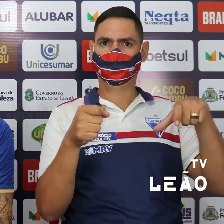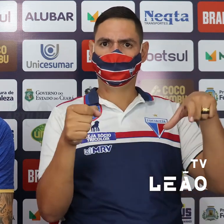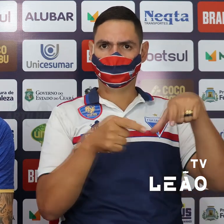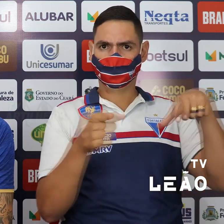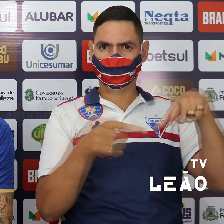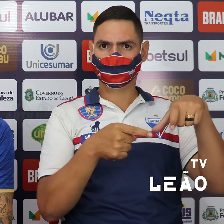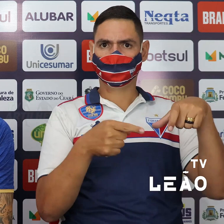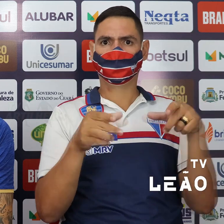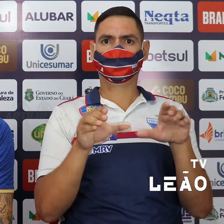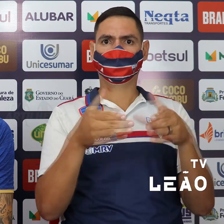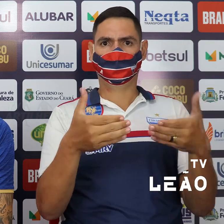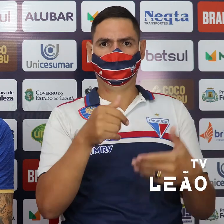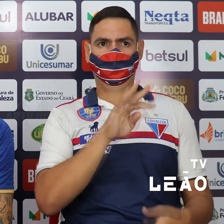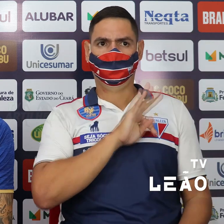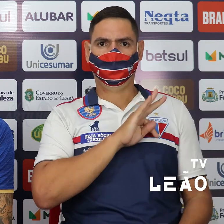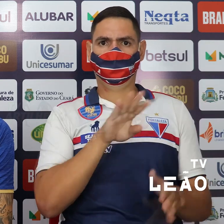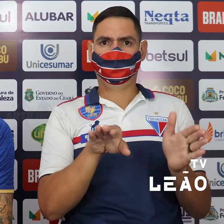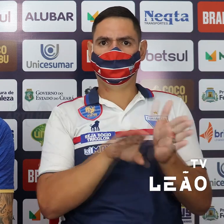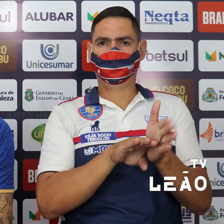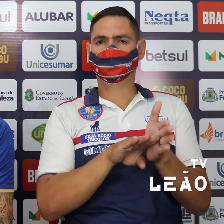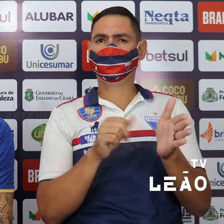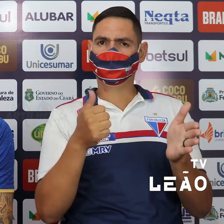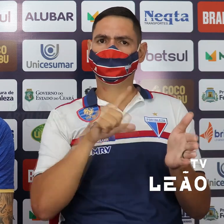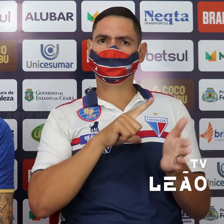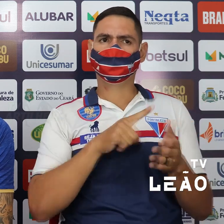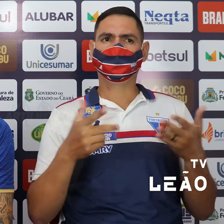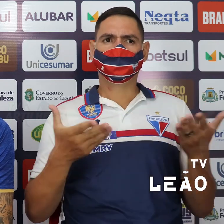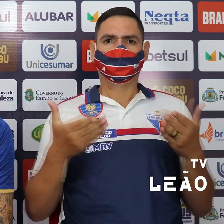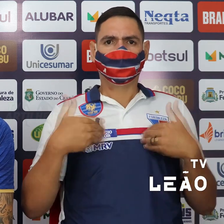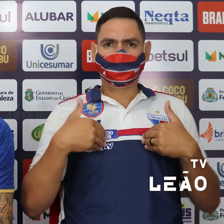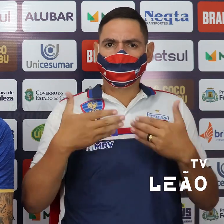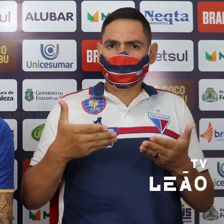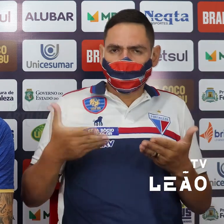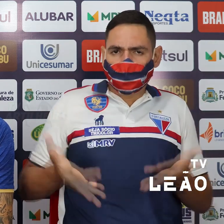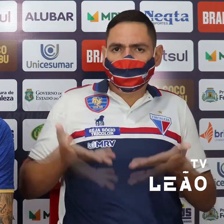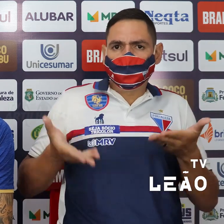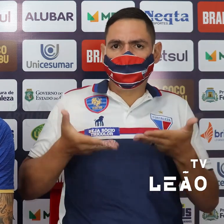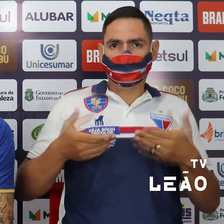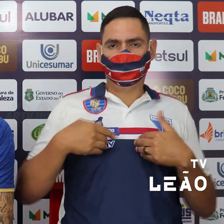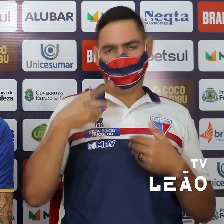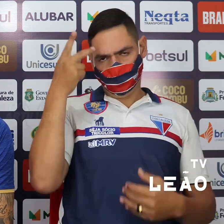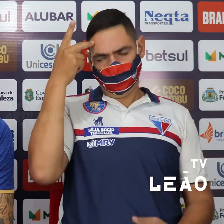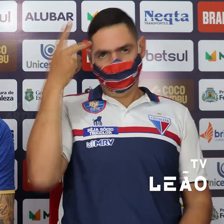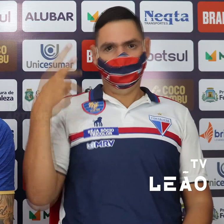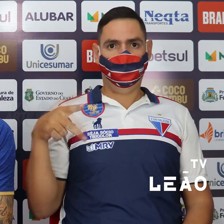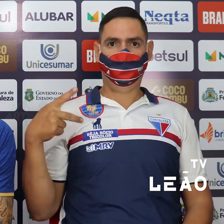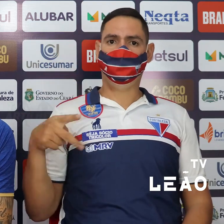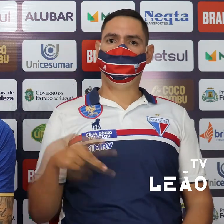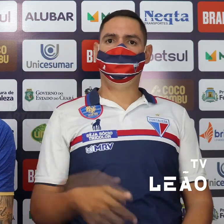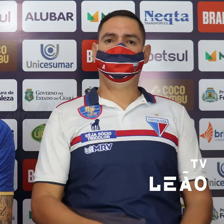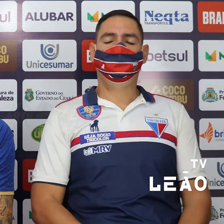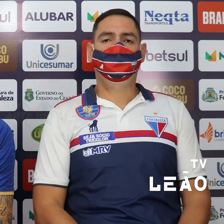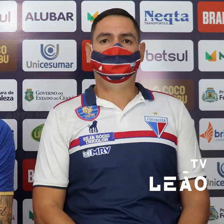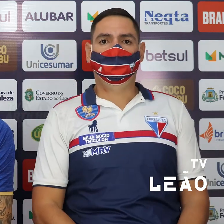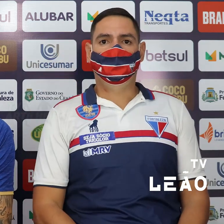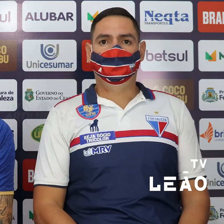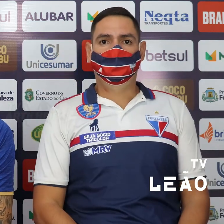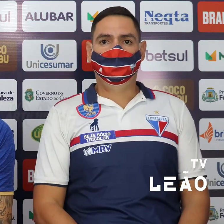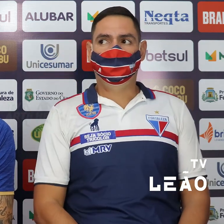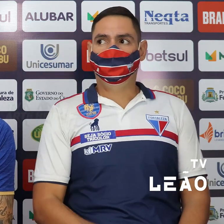comissão técnica estreando. Ele pergunta, tudo isso gera mais motivação e confiança para você? Ah, claro. Um